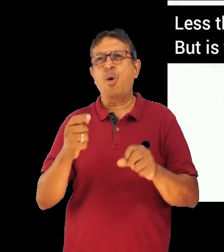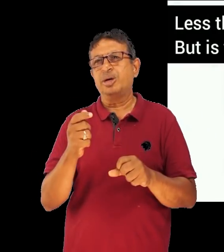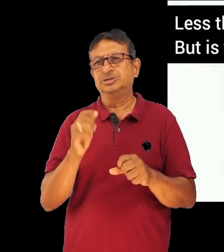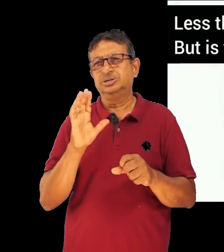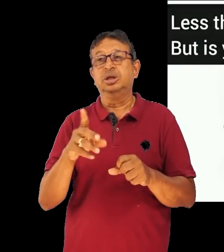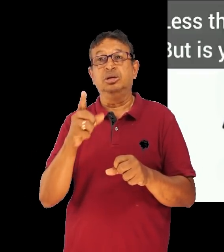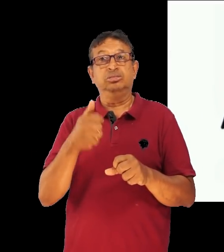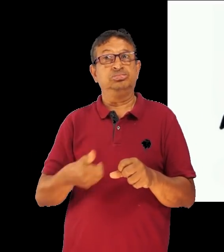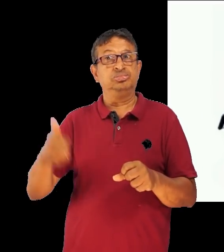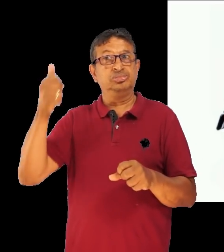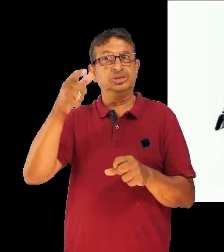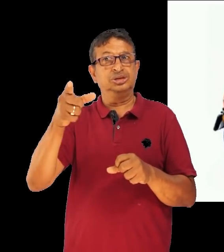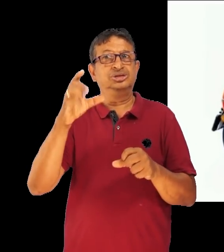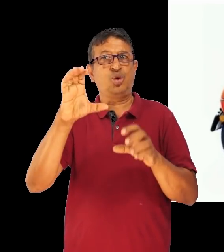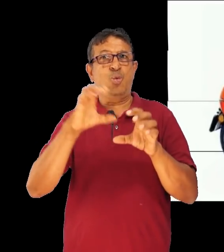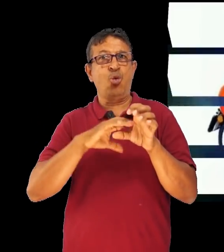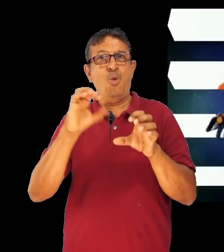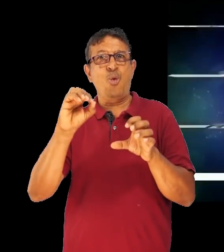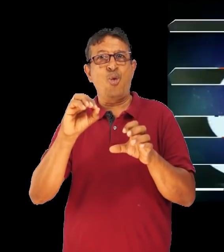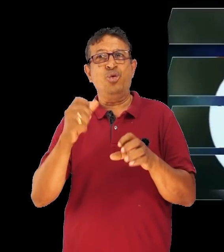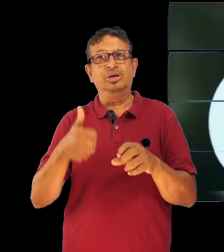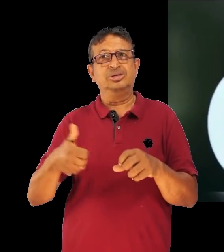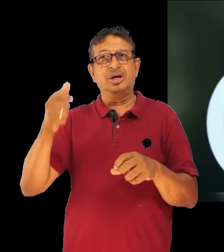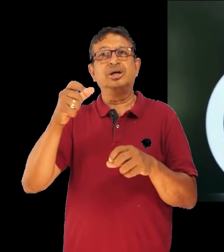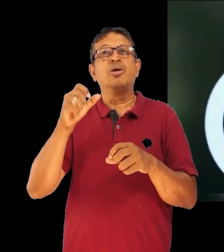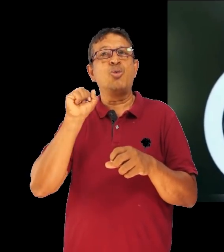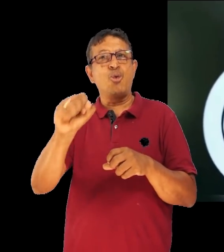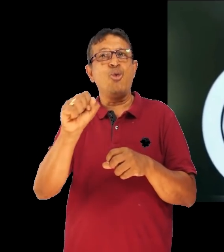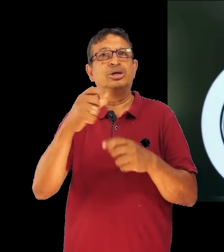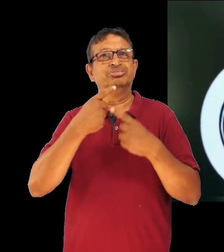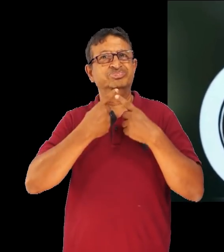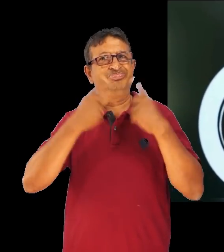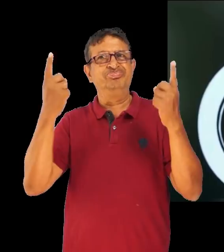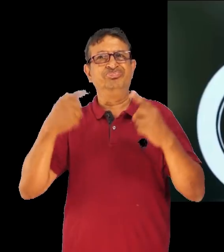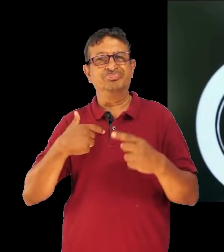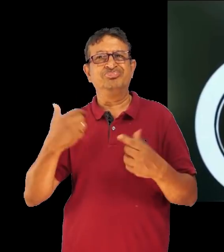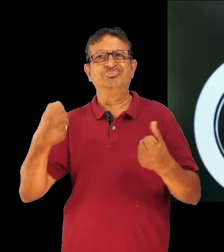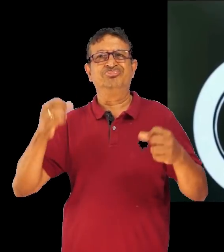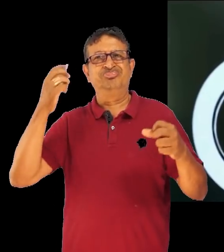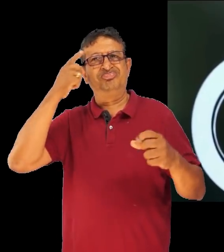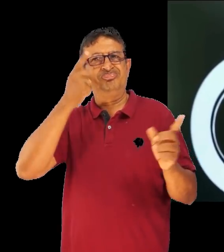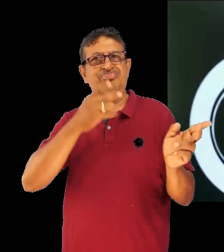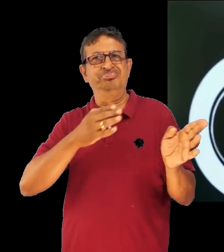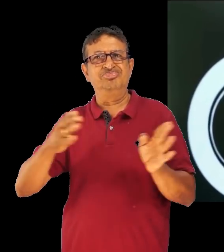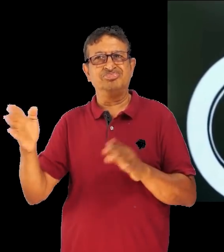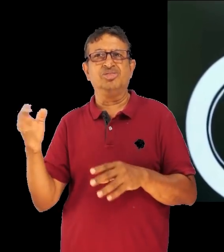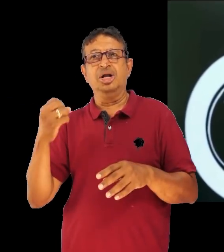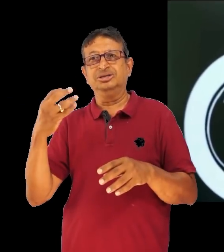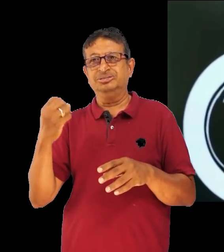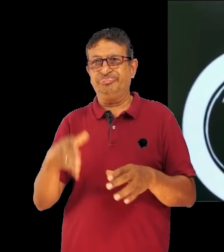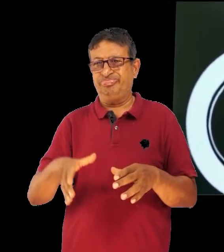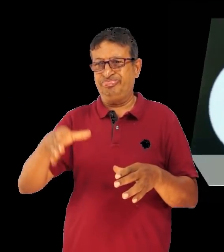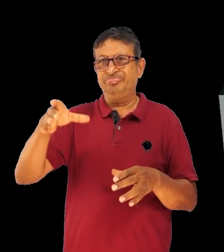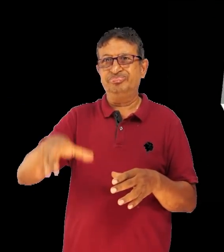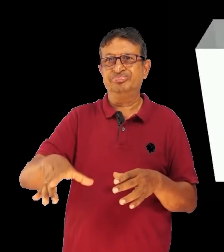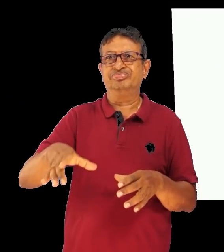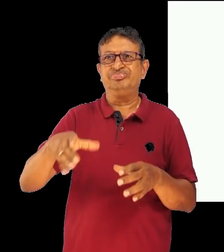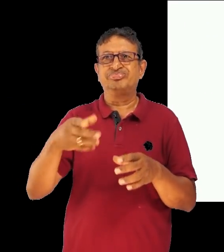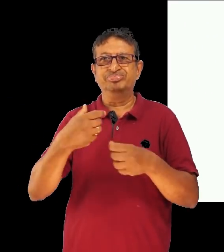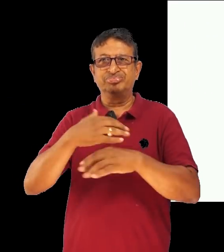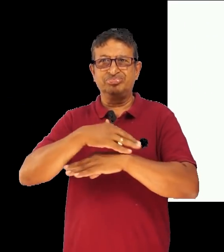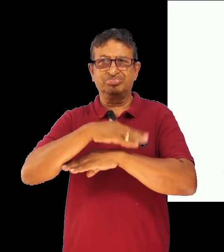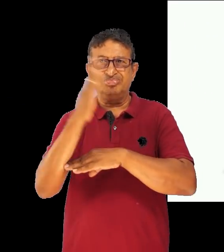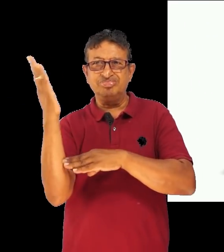तो डेफिनेटली काफी ज्यादा तगड़ा कॉम्पिटिशन देने वाली अपने सेगमेंट में, और टू व्हीलर्स के मार्केट में एक काफी बड़ा रेवोल्यूशन लाने वाली है इंडिया के